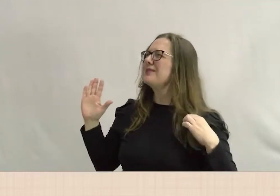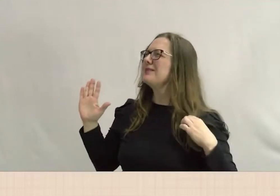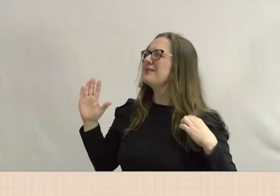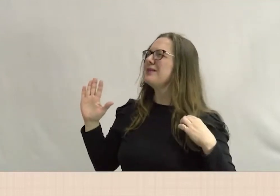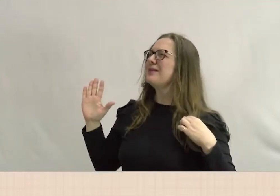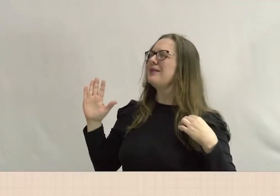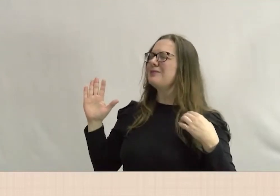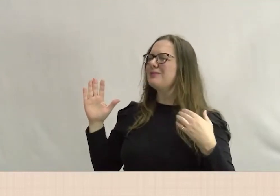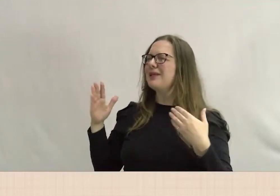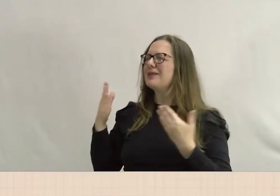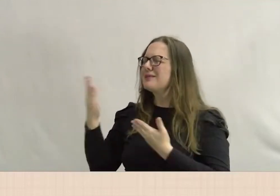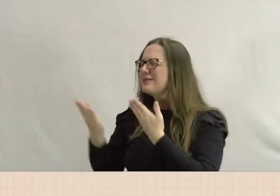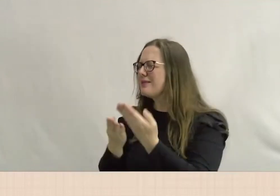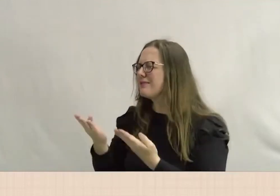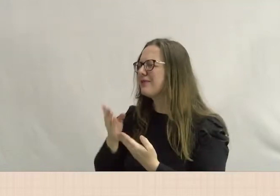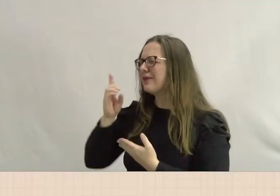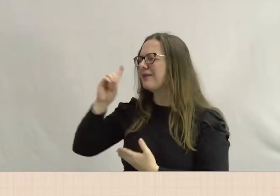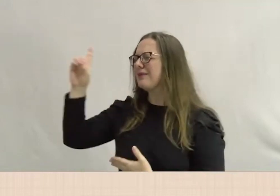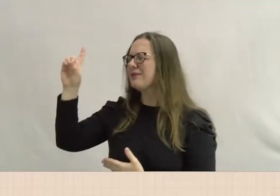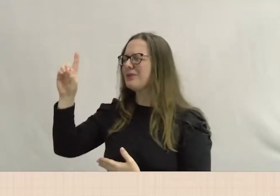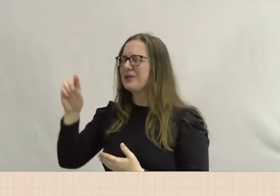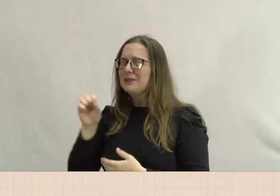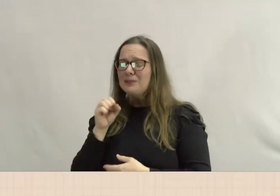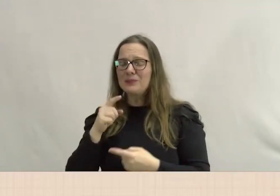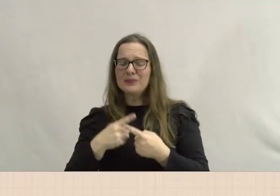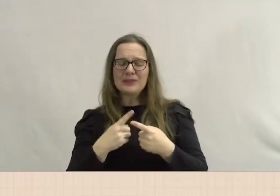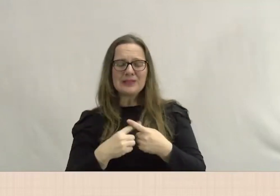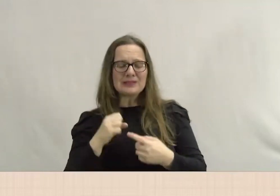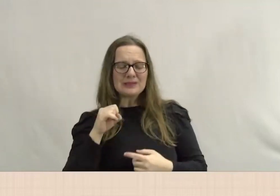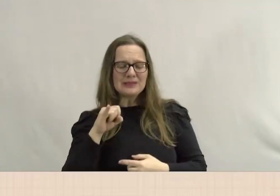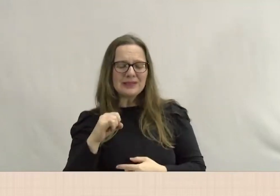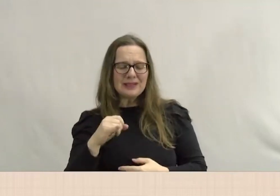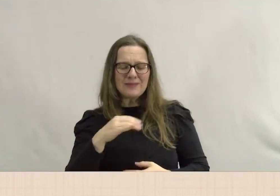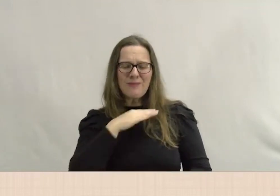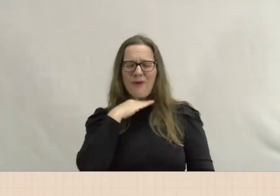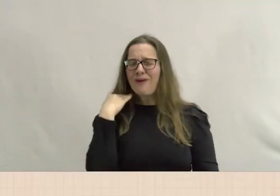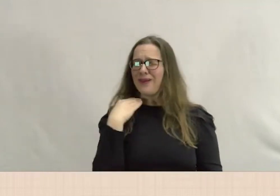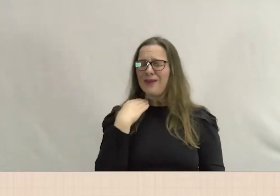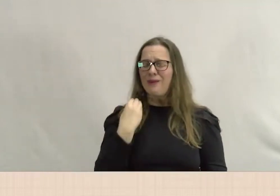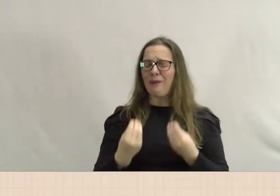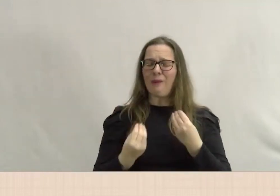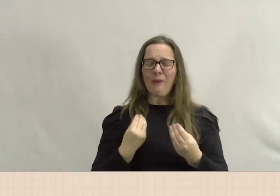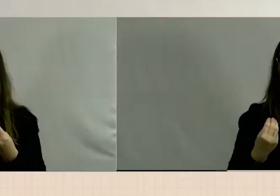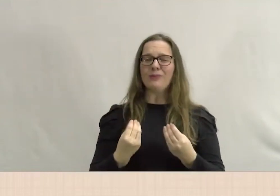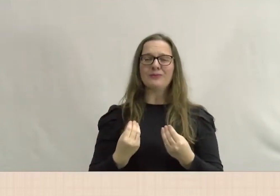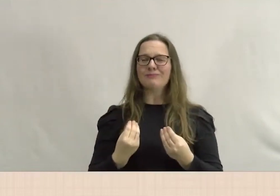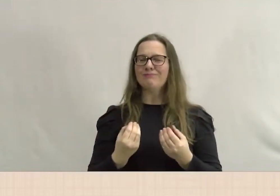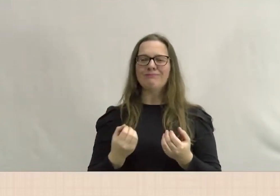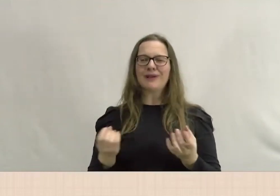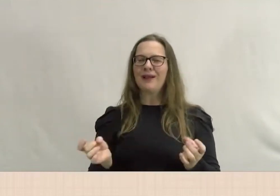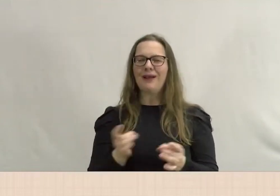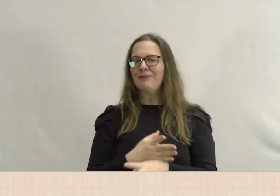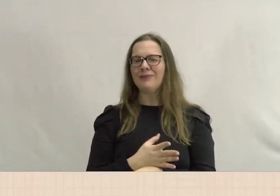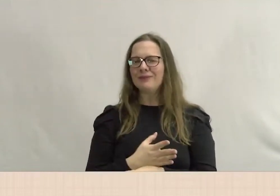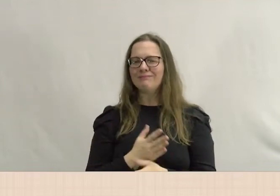acabou. Não tenho mais chance de viver e servir para Deus nesse corpo.